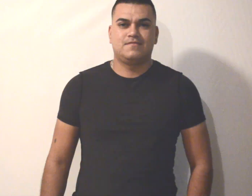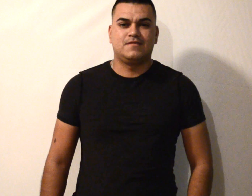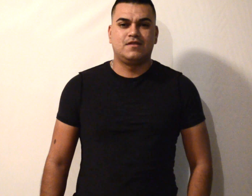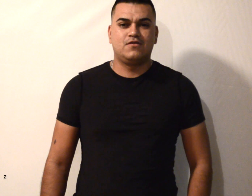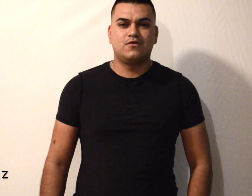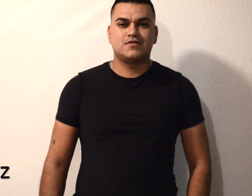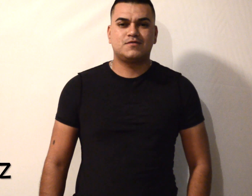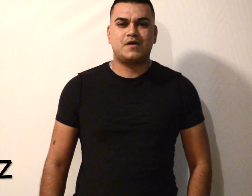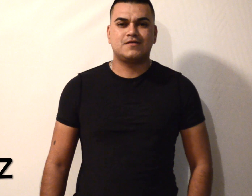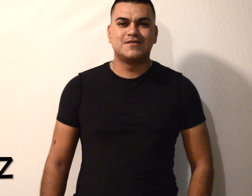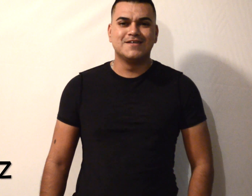Dios es padre.